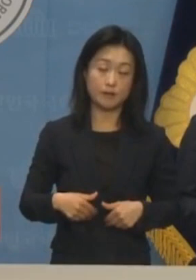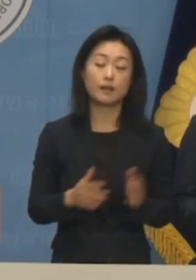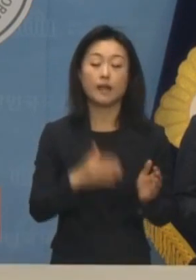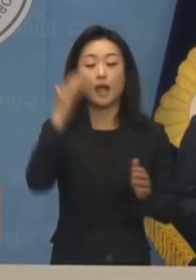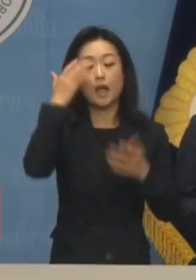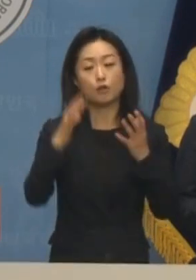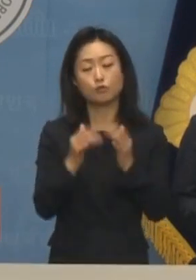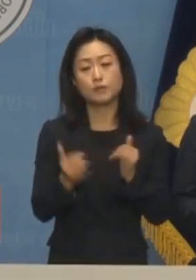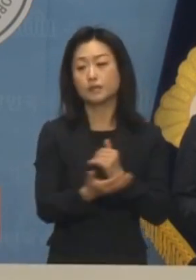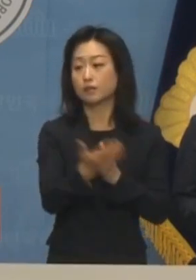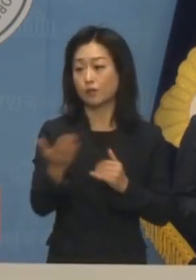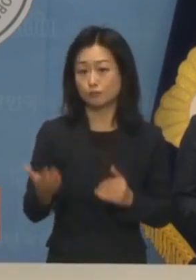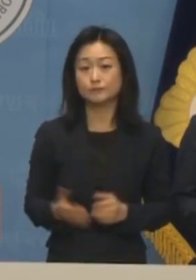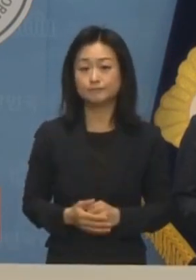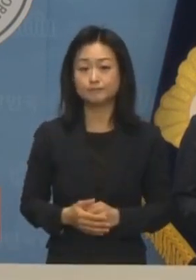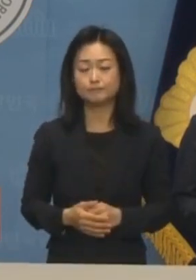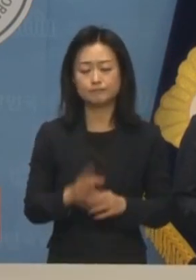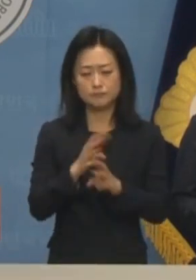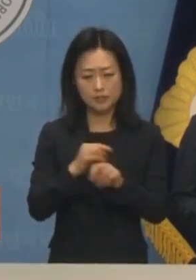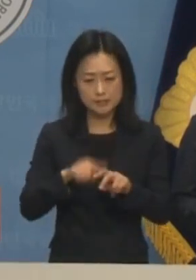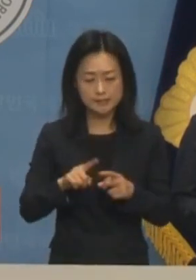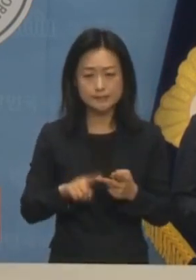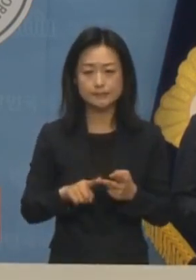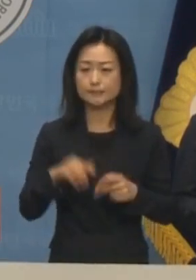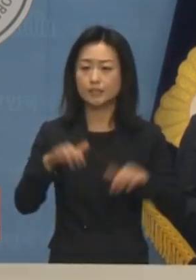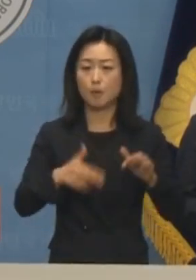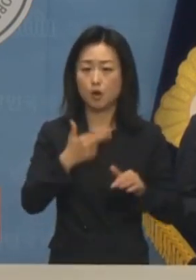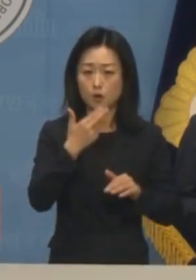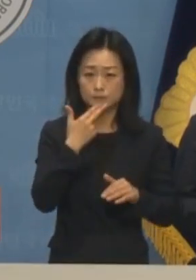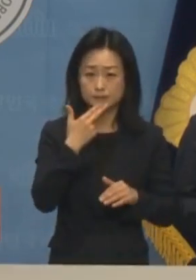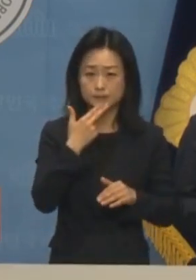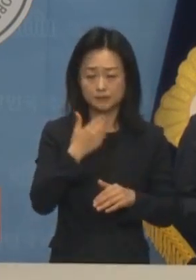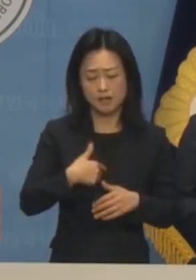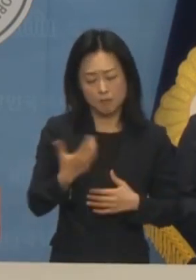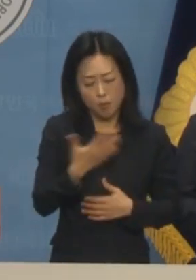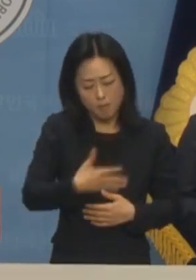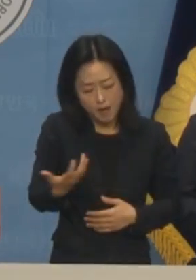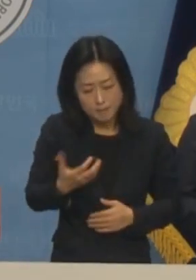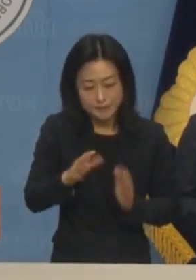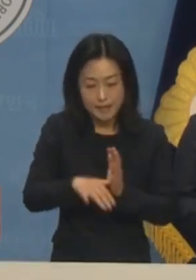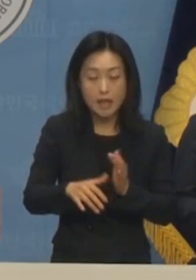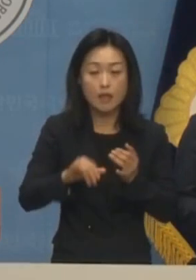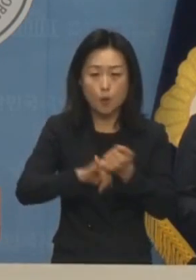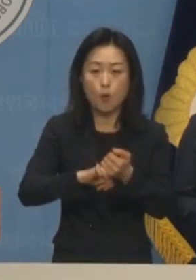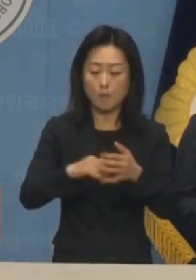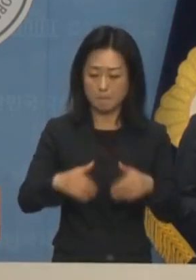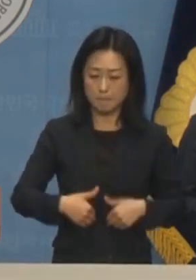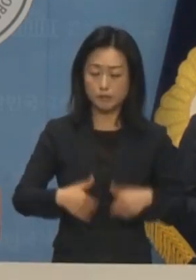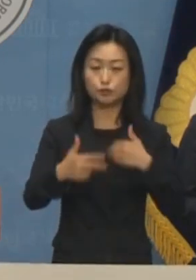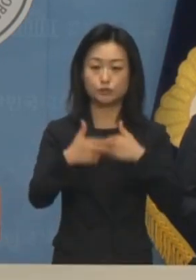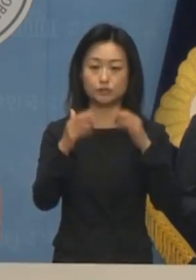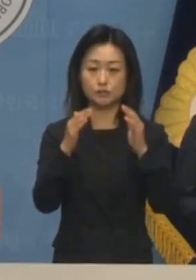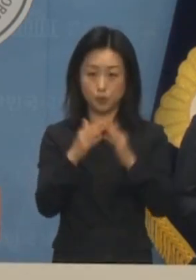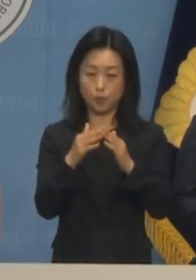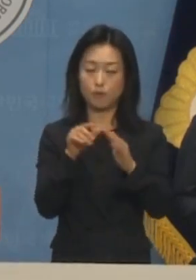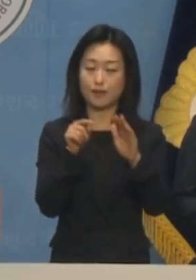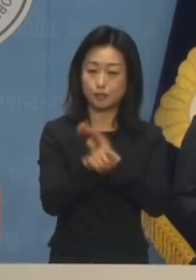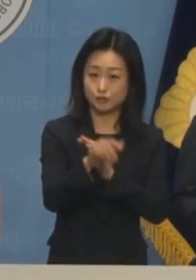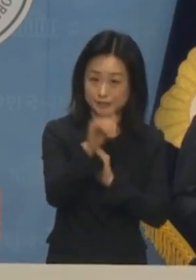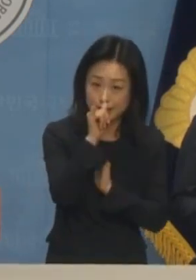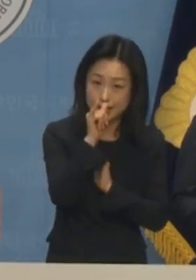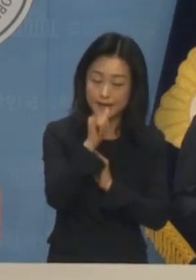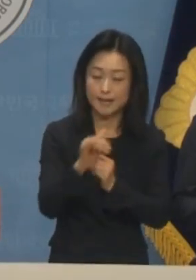대한민국 국민 모두 언제 어디서나 차별 없이 보편적인 필수의료를 누릴 수 있도록 앞장서 나가겠습니다.